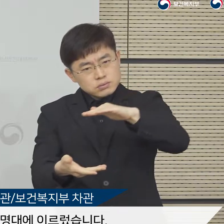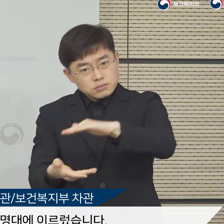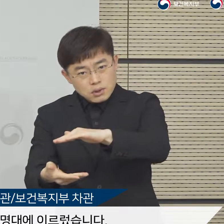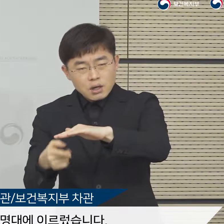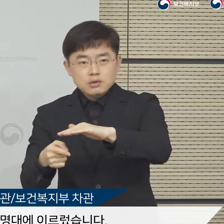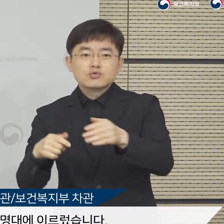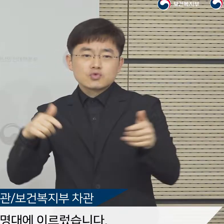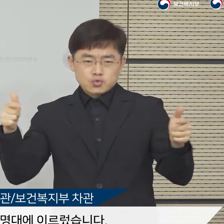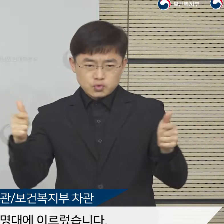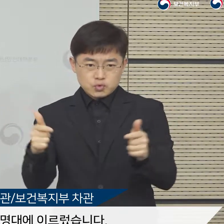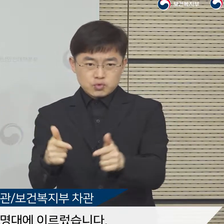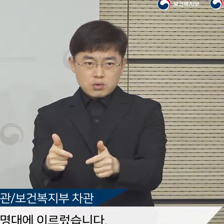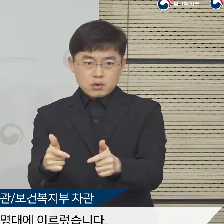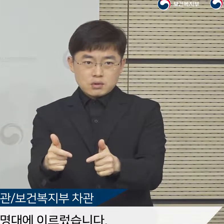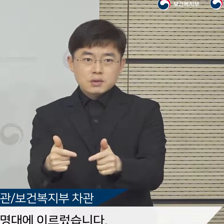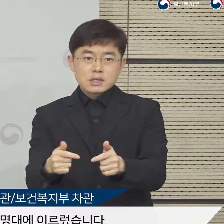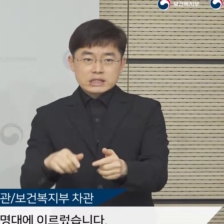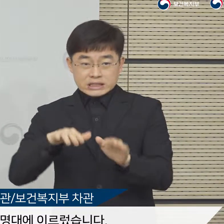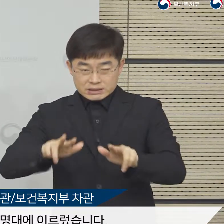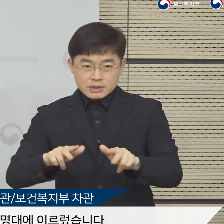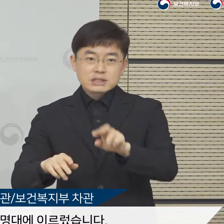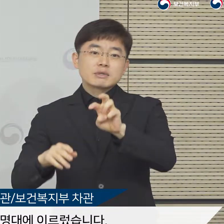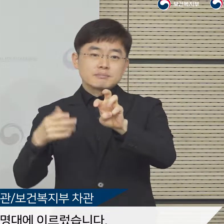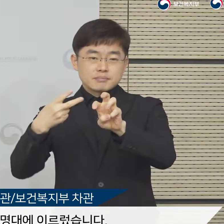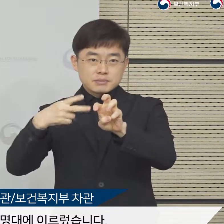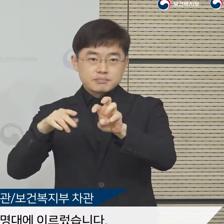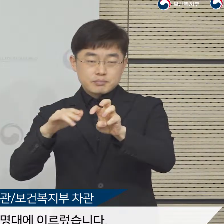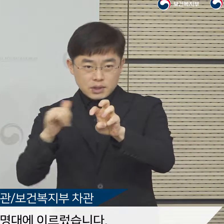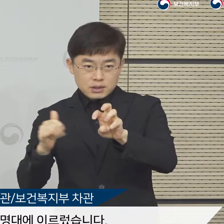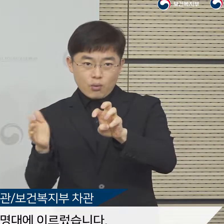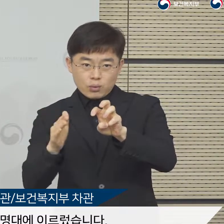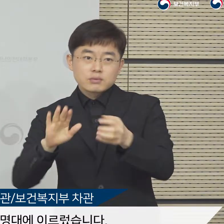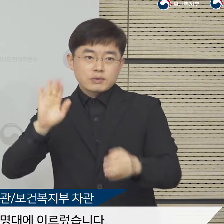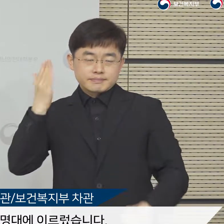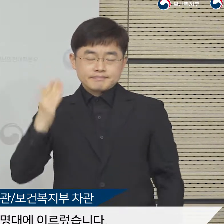환자 발생이 처음으로 30명대에 이르렀습니다.